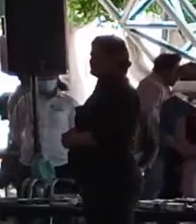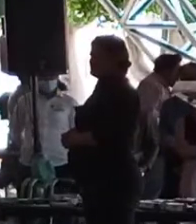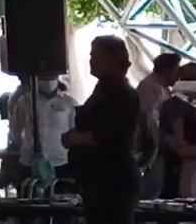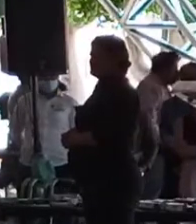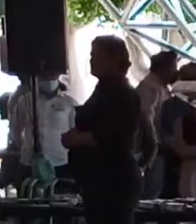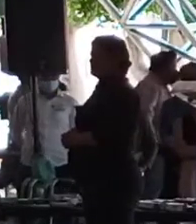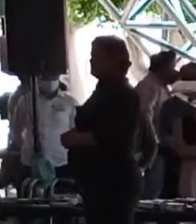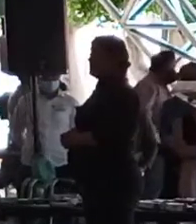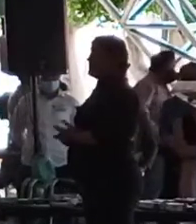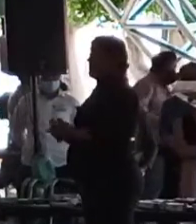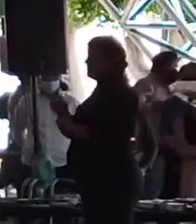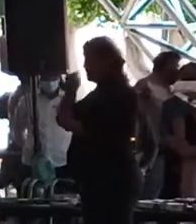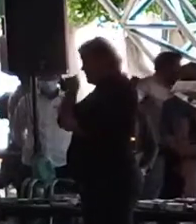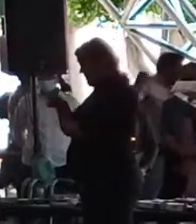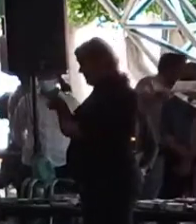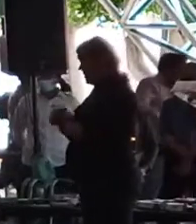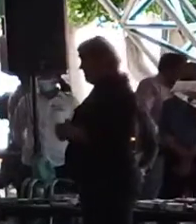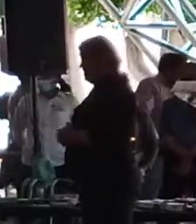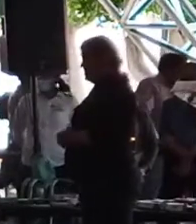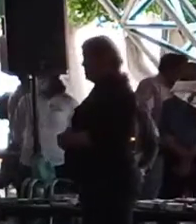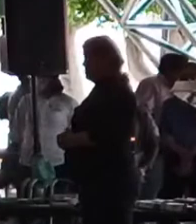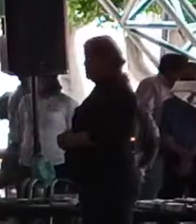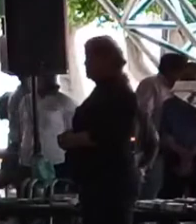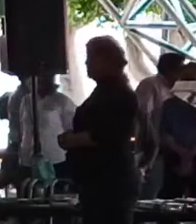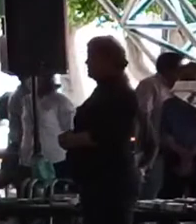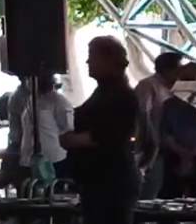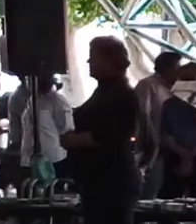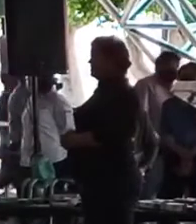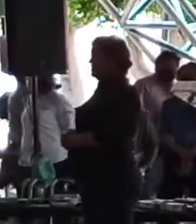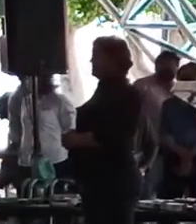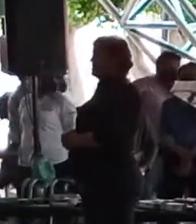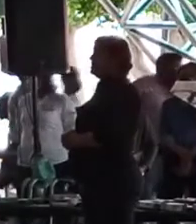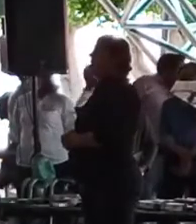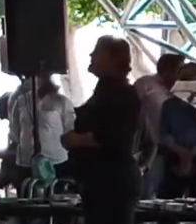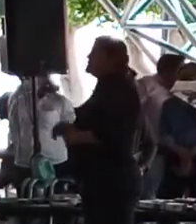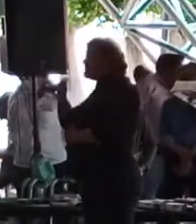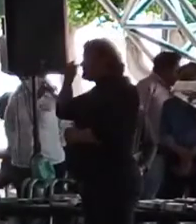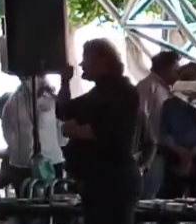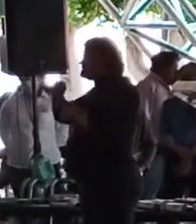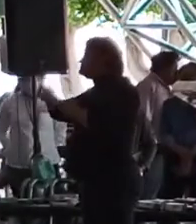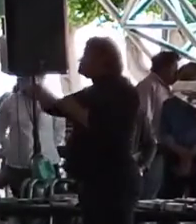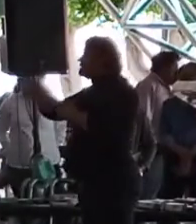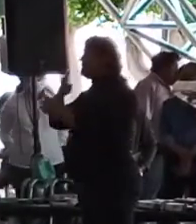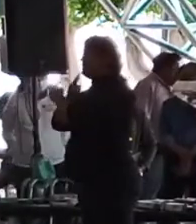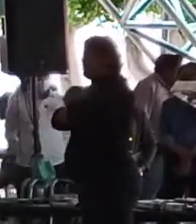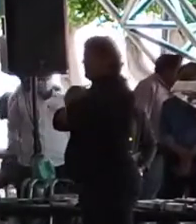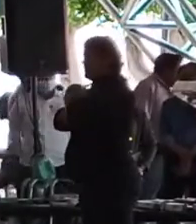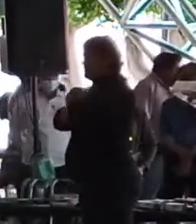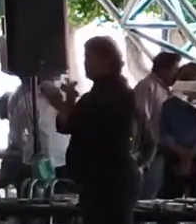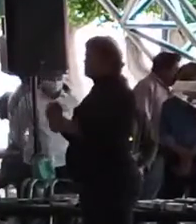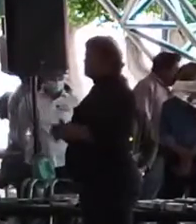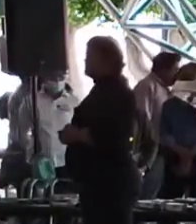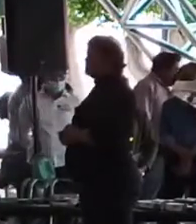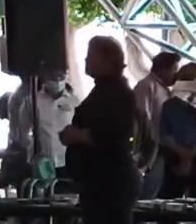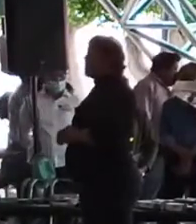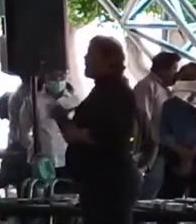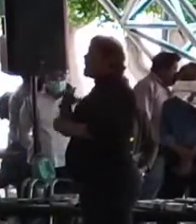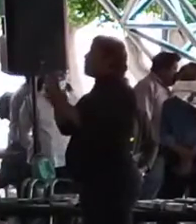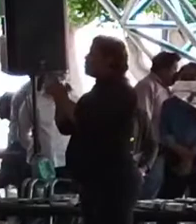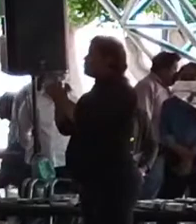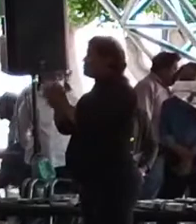Pero también quiero decirles que ya vienen las vacaciones y que va a haber curso